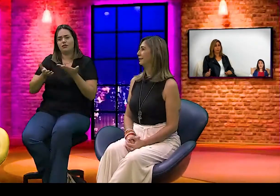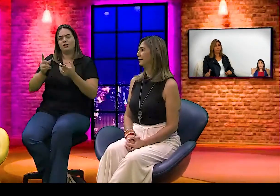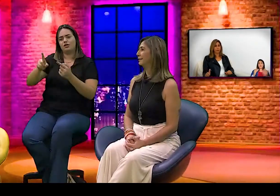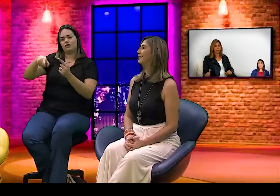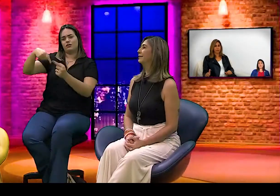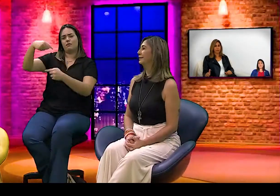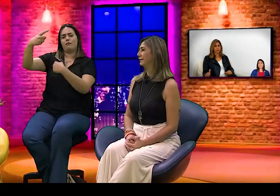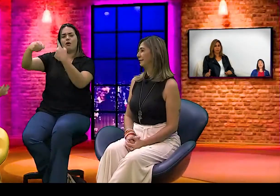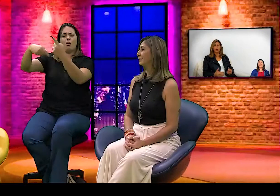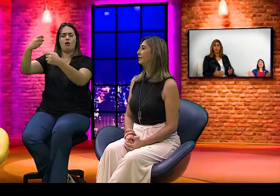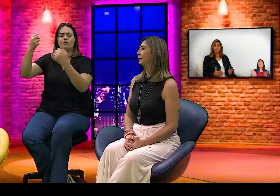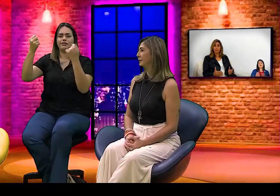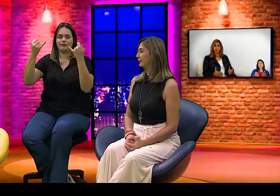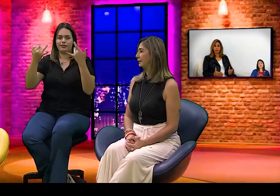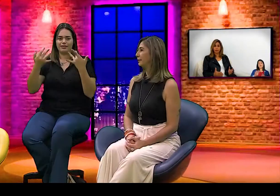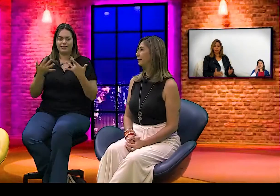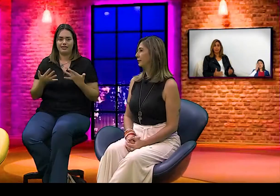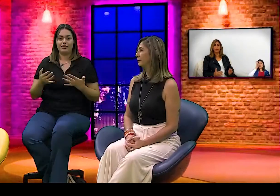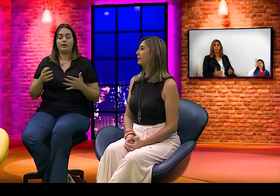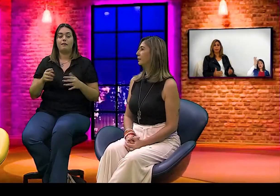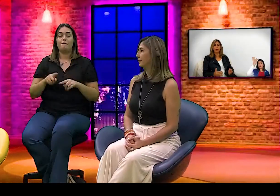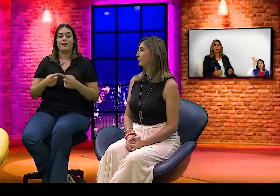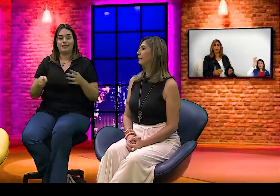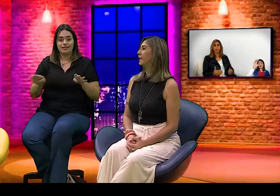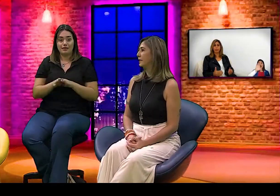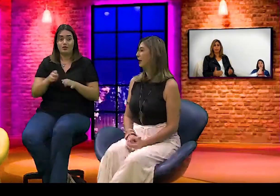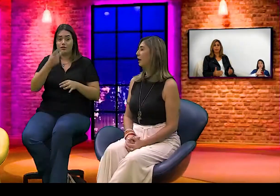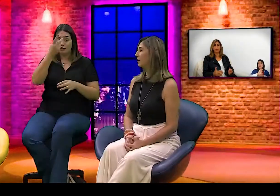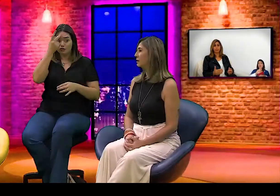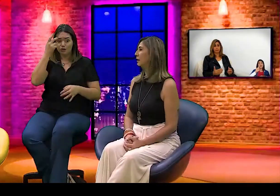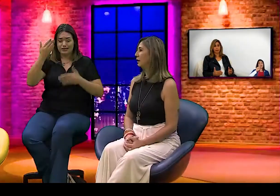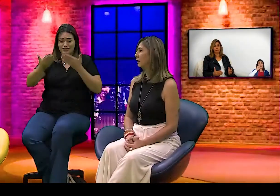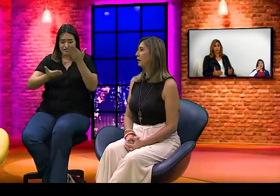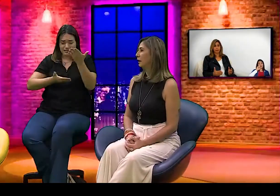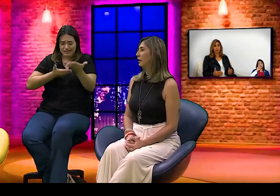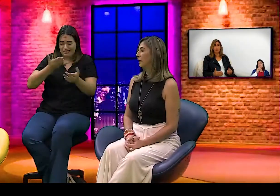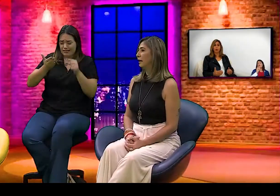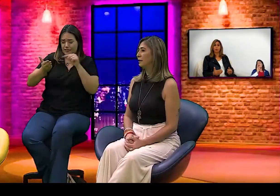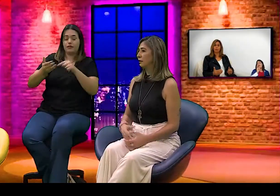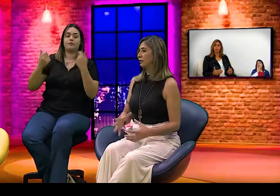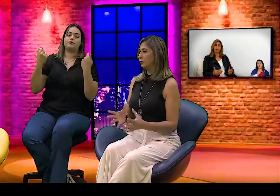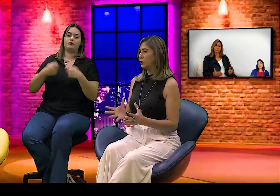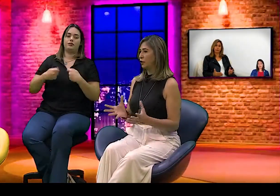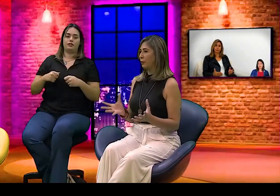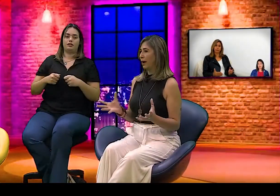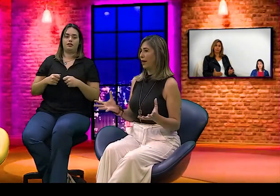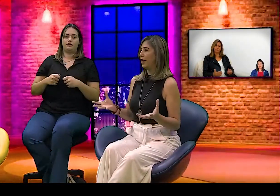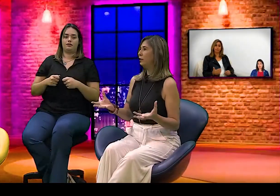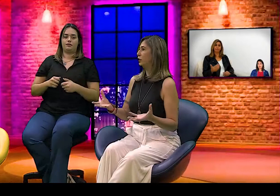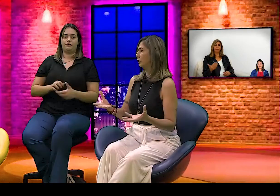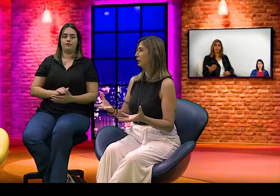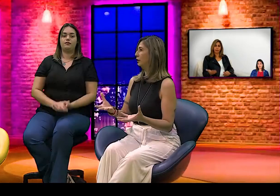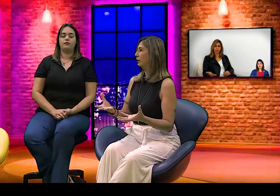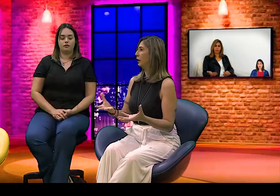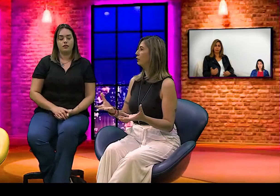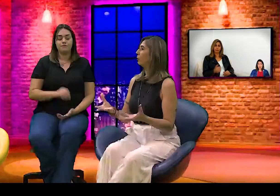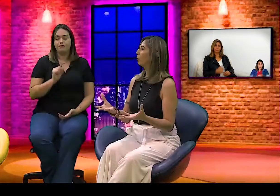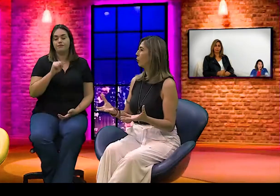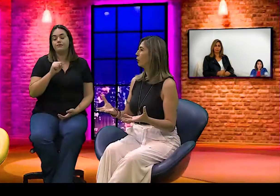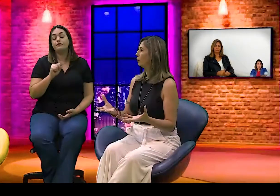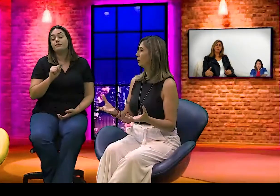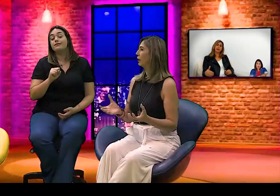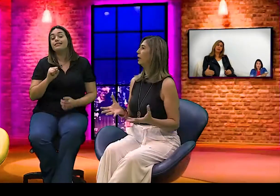outro pilar, né? Mas com certeza é onde a pessoa precisa chegar, né, Kátia? Sim, sim. Né? E se a gente tem uma rede, né,